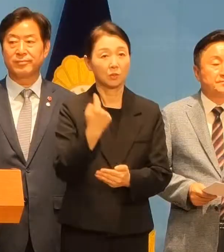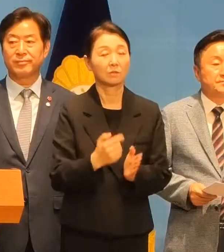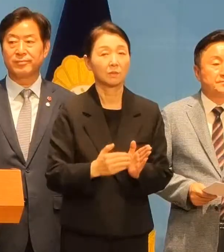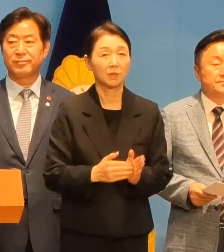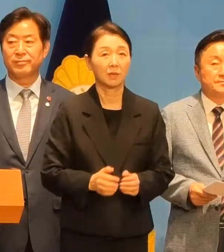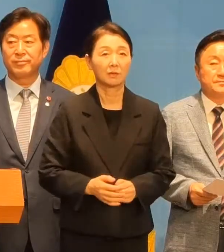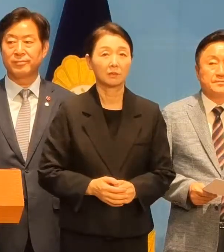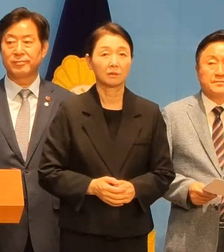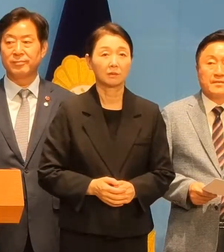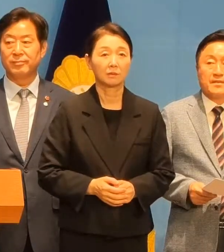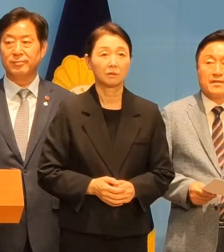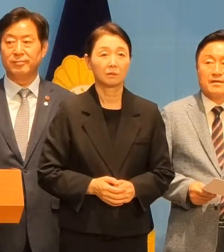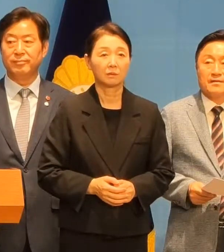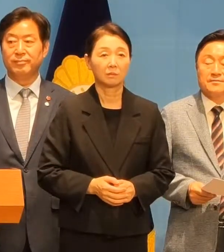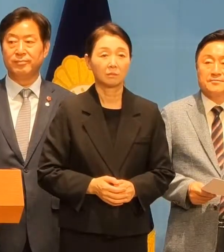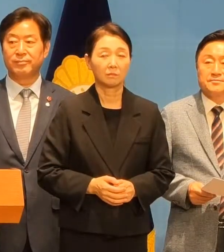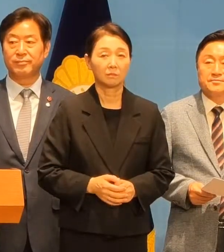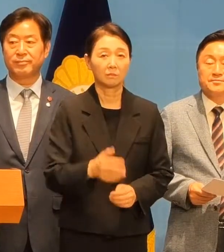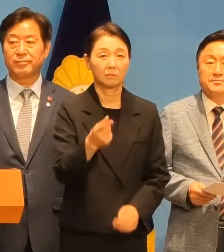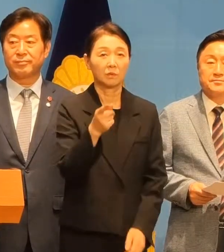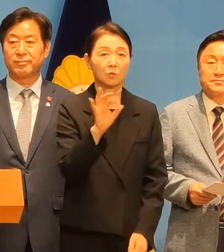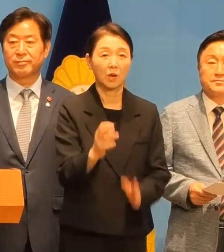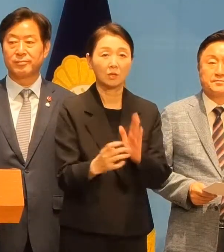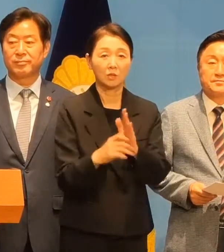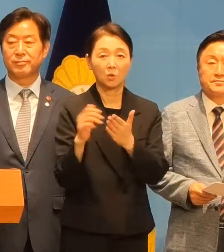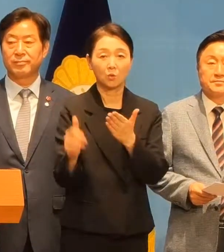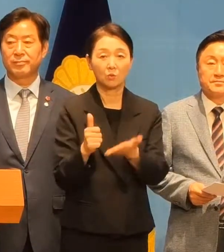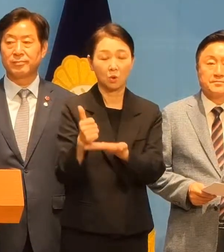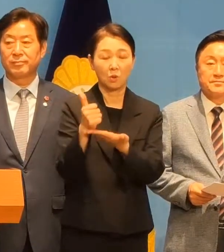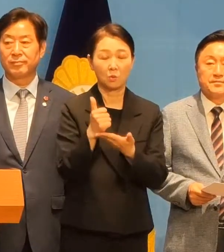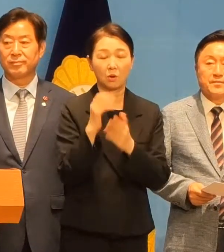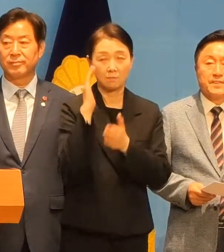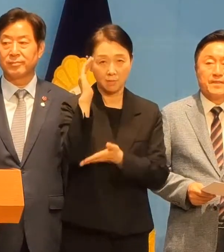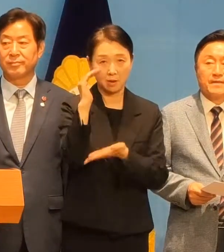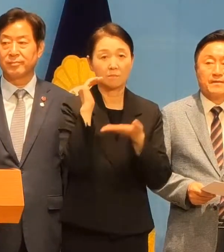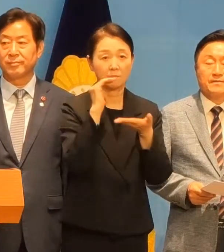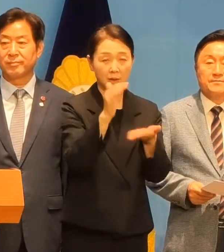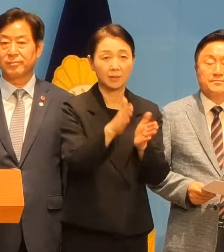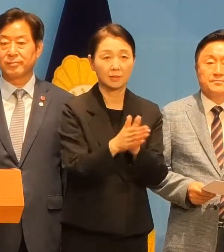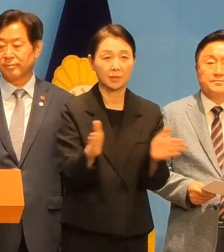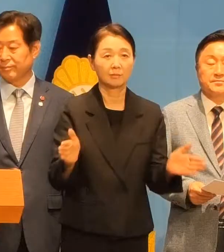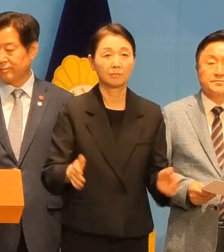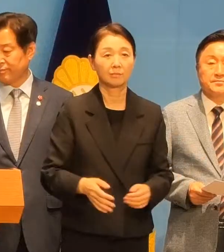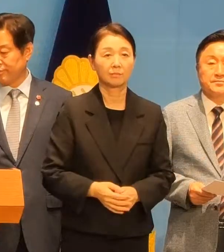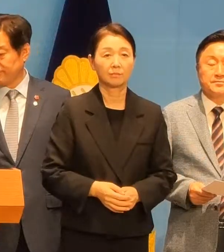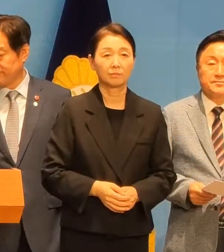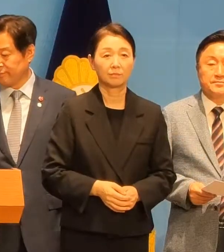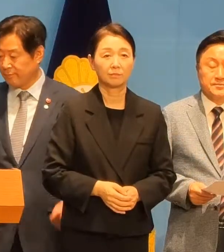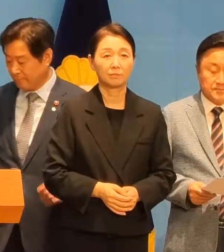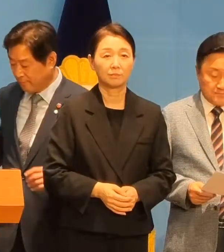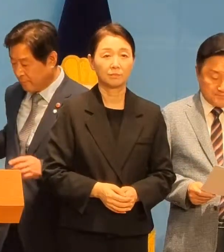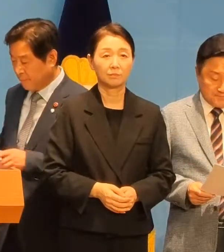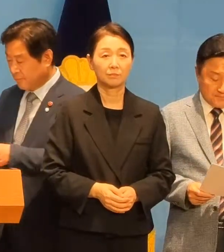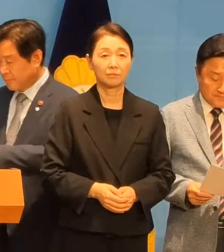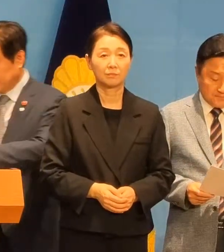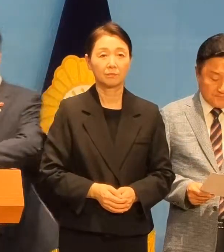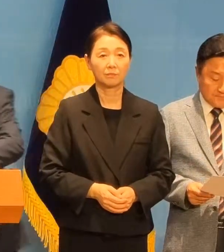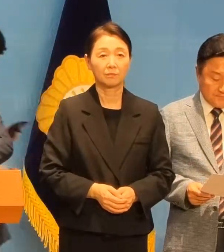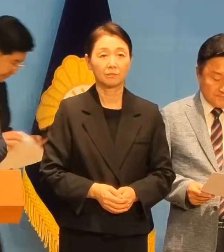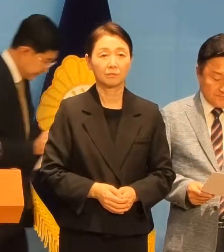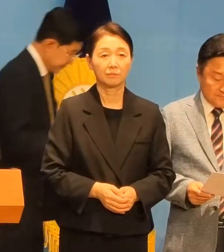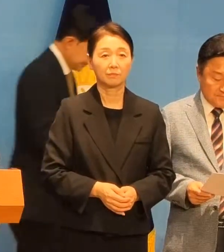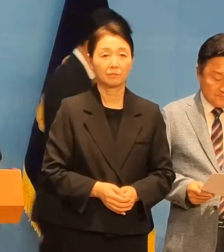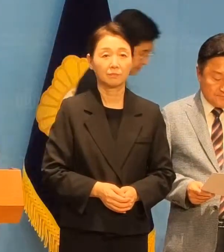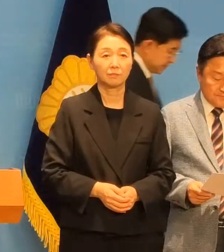저희 황명선 최고위원님 모두 발언으로 기자회견 시작하겠습니다.